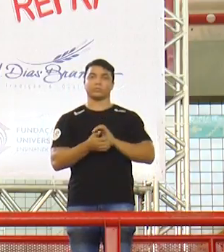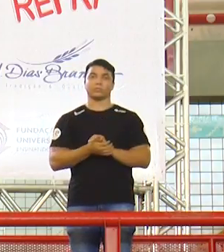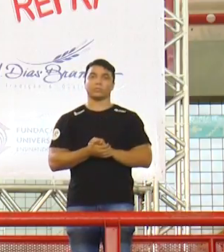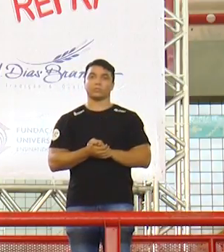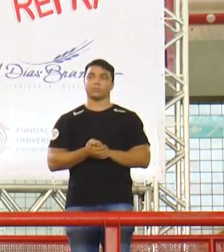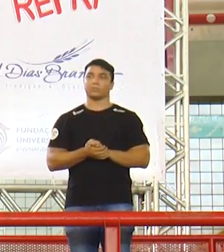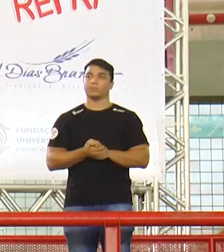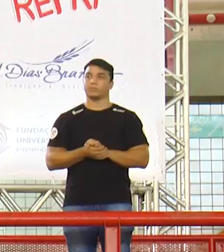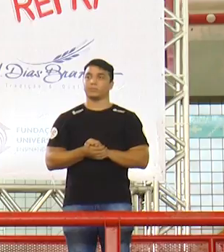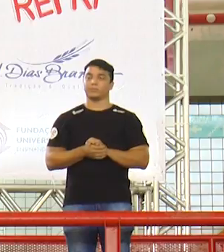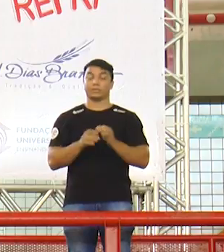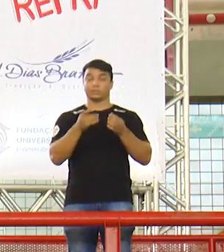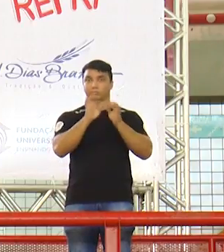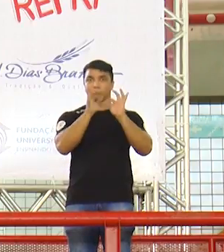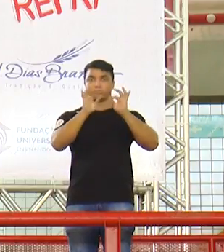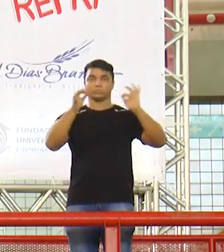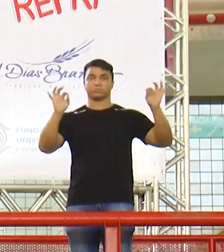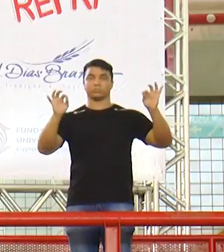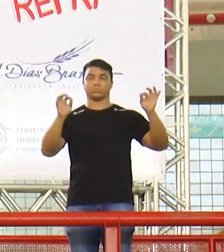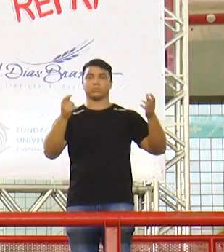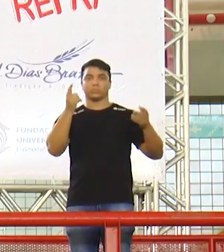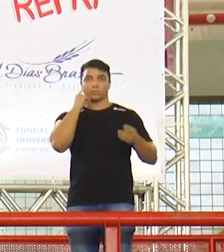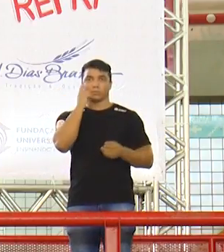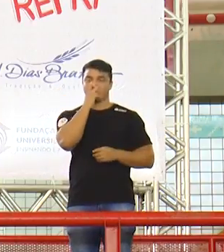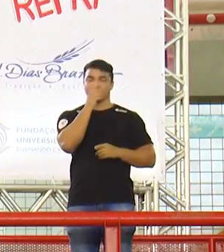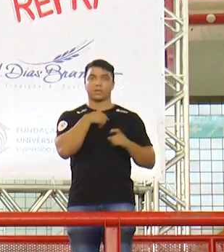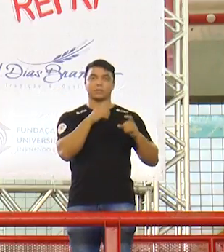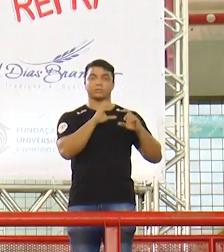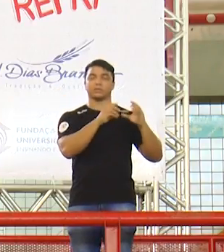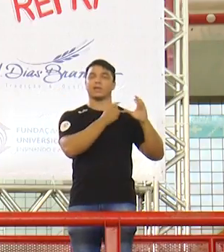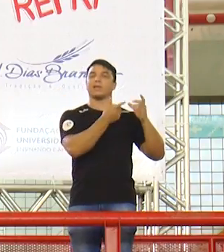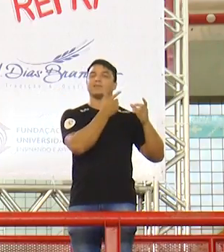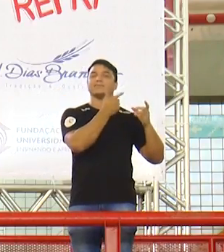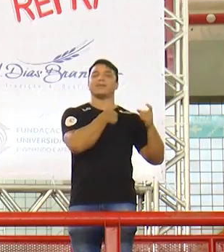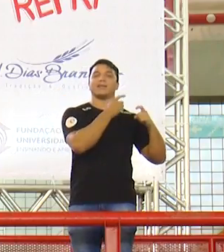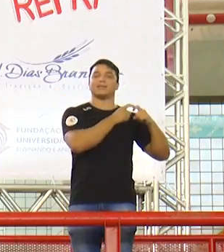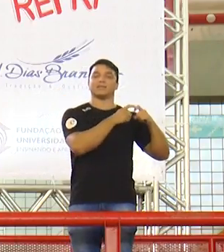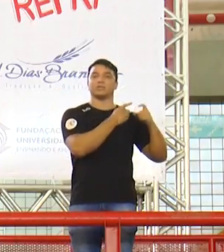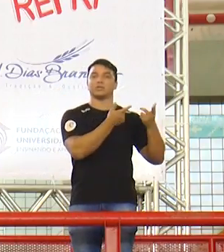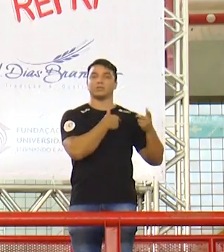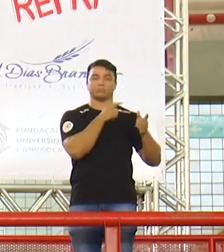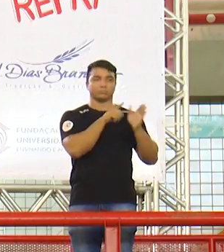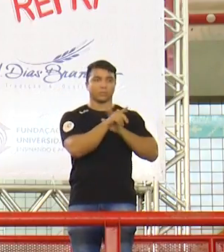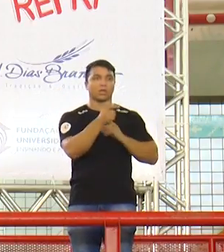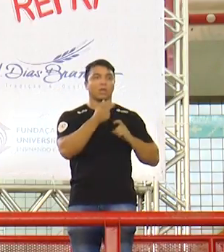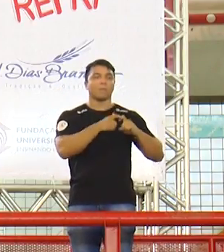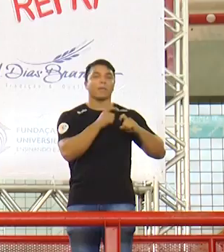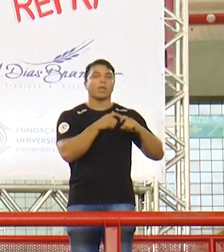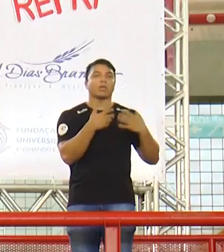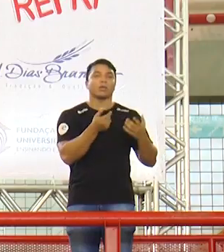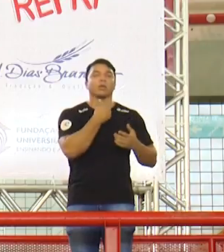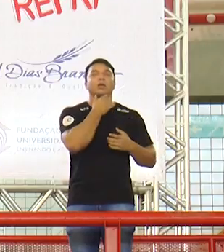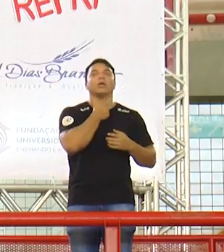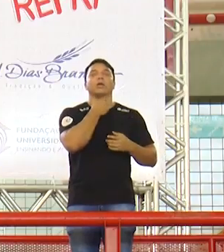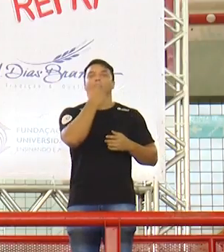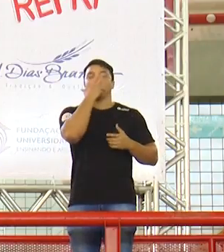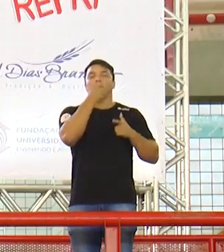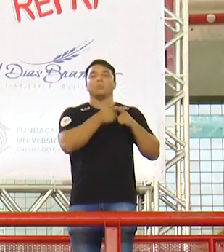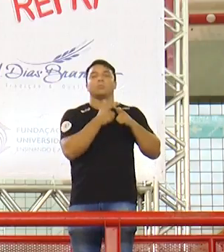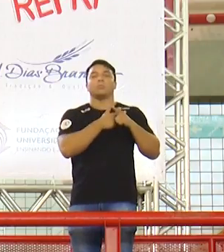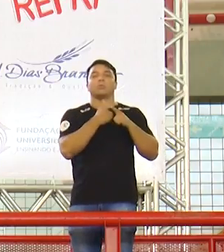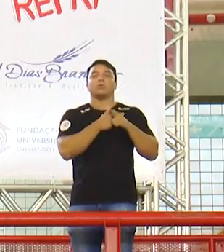Meu amigo, olha o tamanho da palavra. Já pensou você lá na clínica, marcando a consulta com... Você está no estado bem